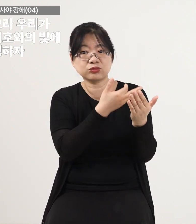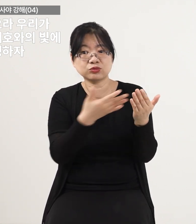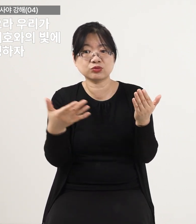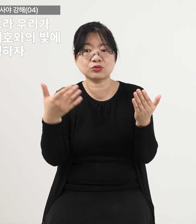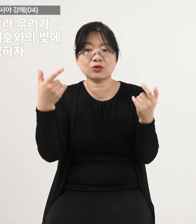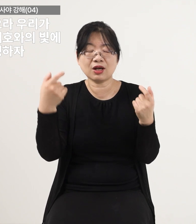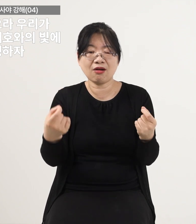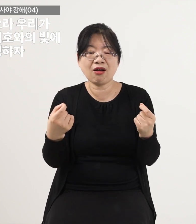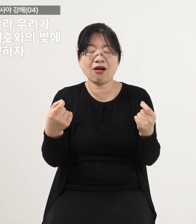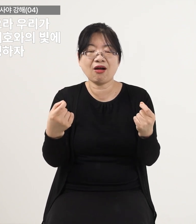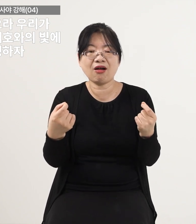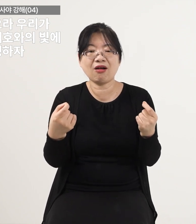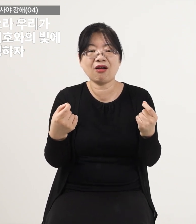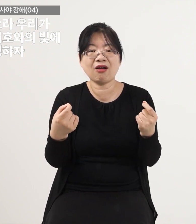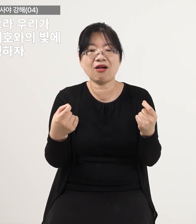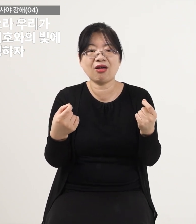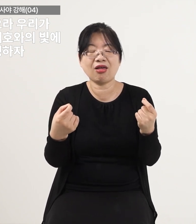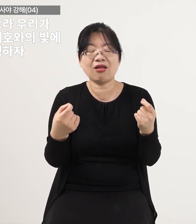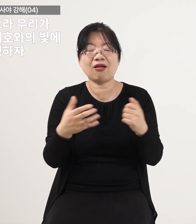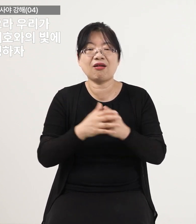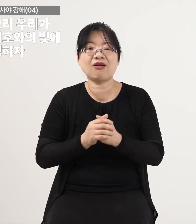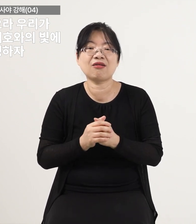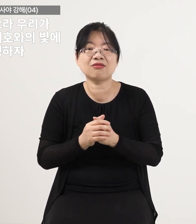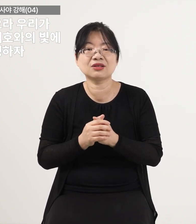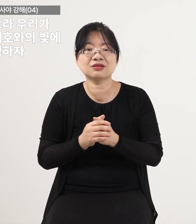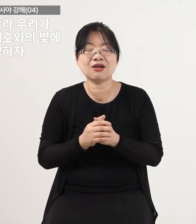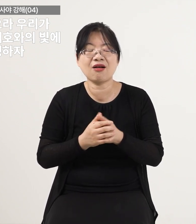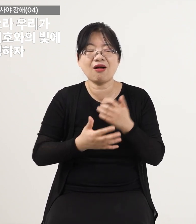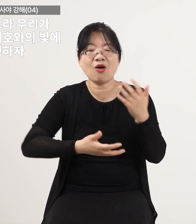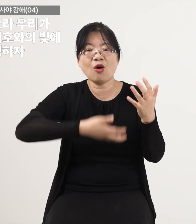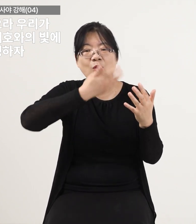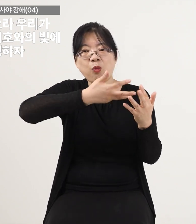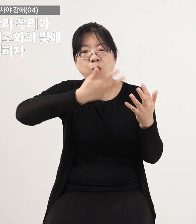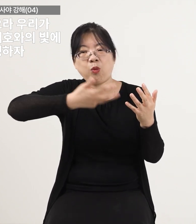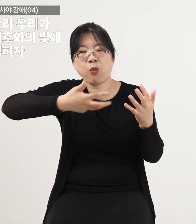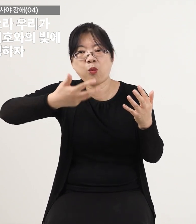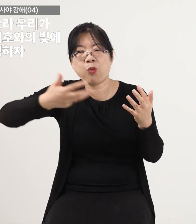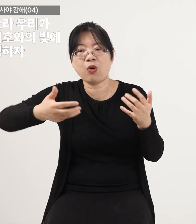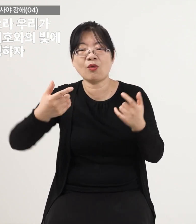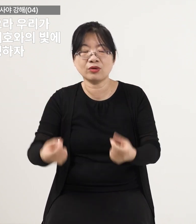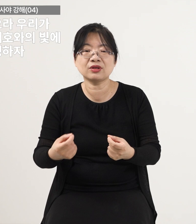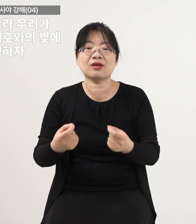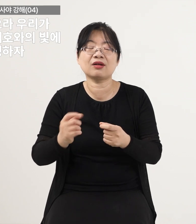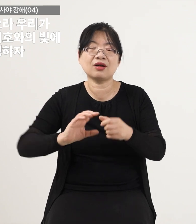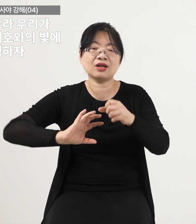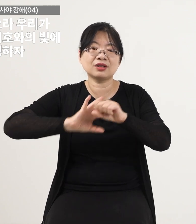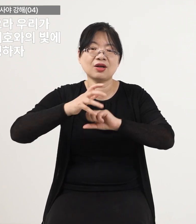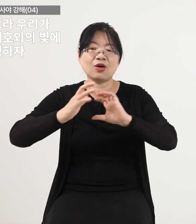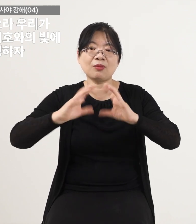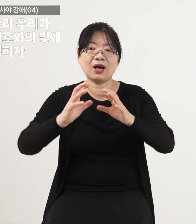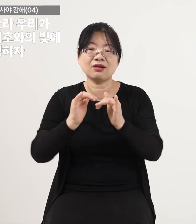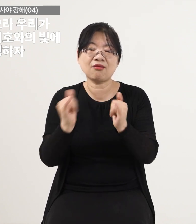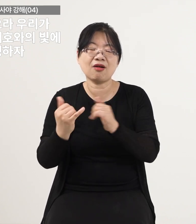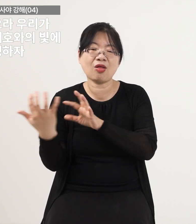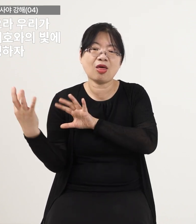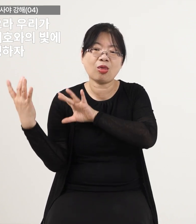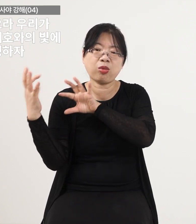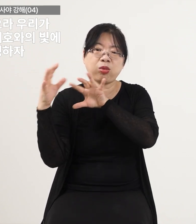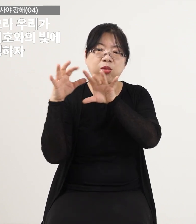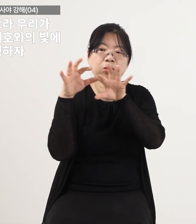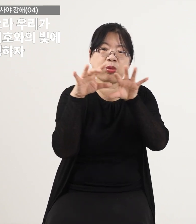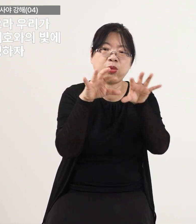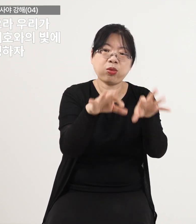그냥 콸콸콸콸 쇄도하듯 그렇게 열방이 모여드는 이